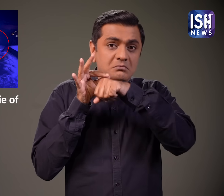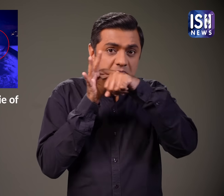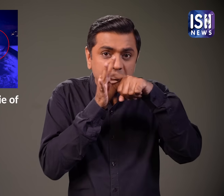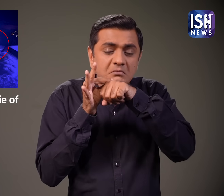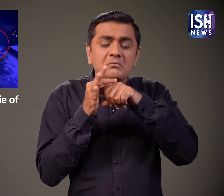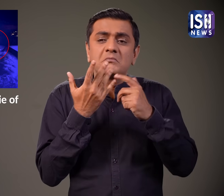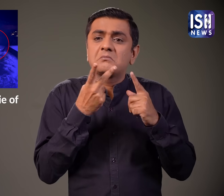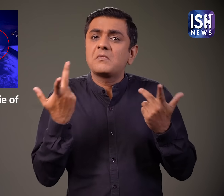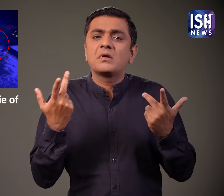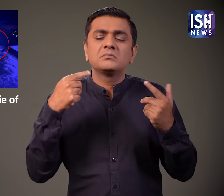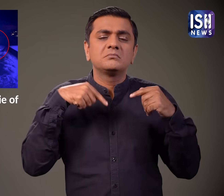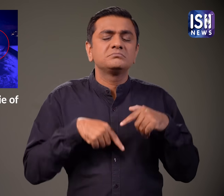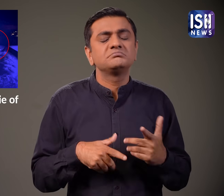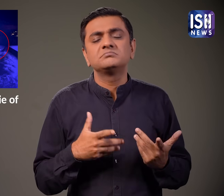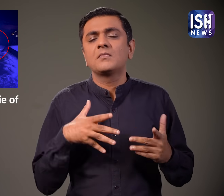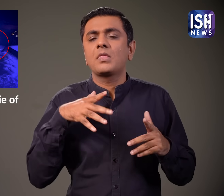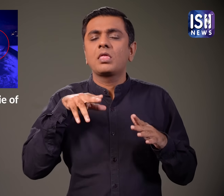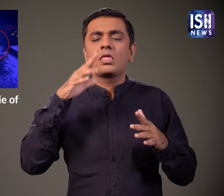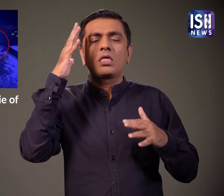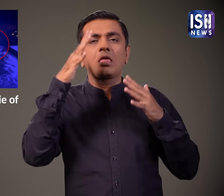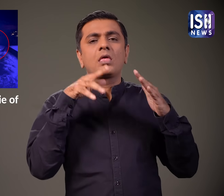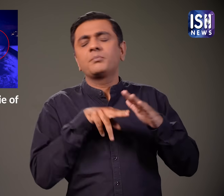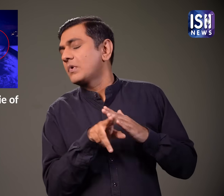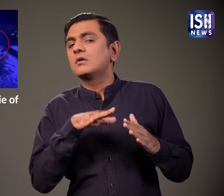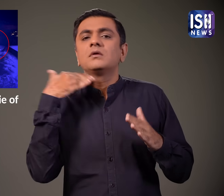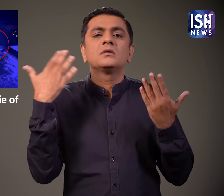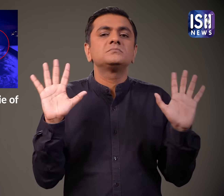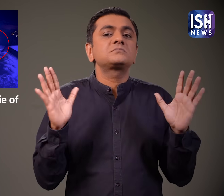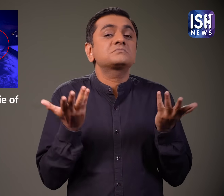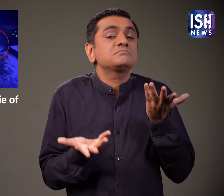और इससे उनकी डूबने में बहुत बड़ी भूमिका निभाई थी